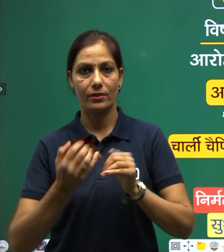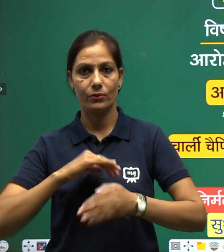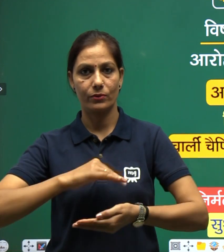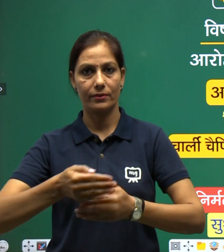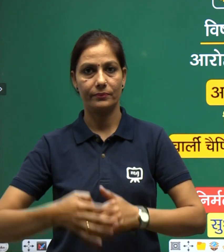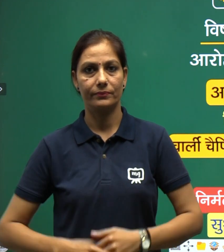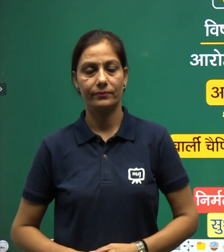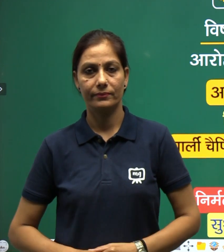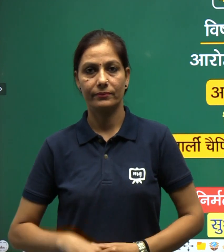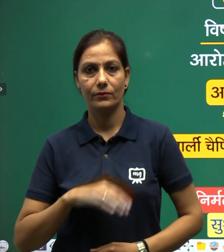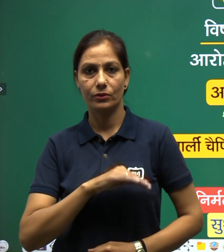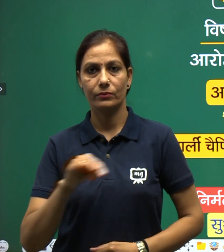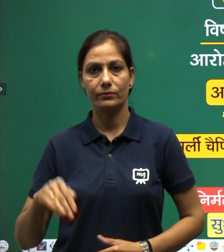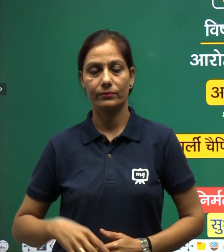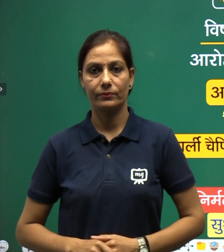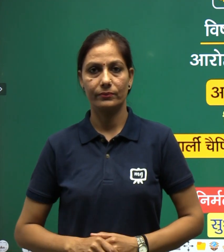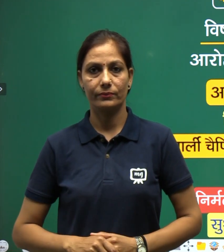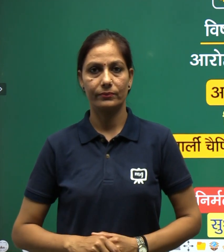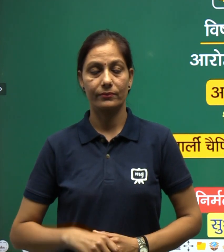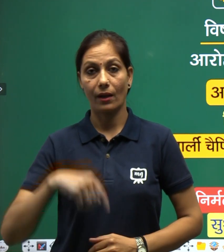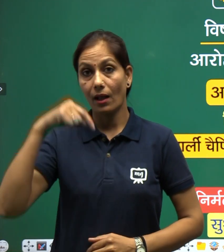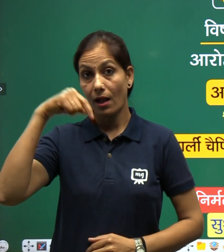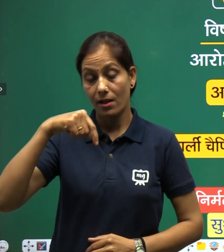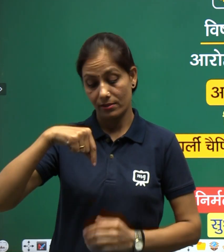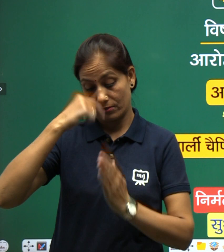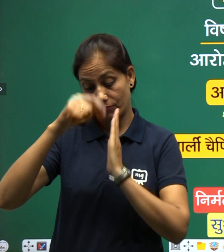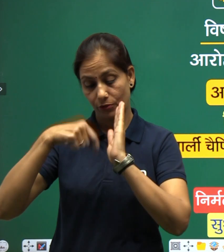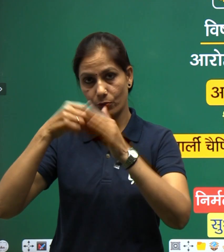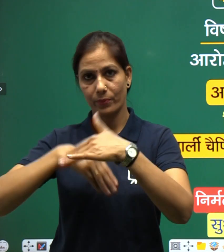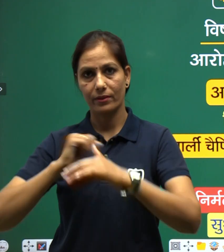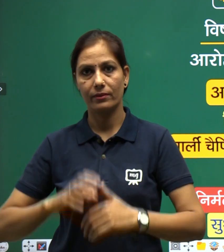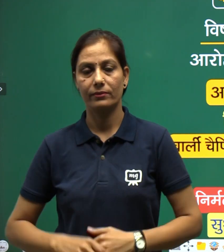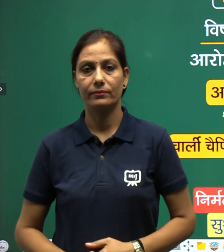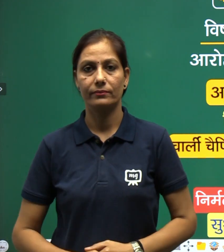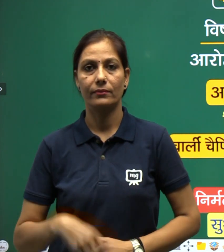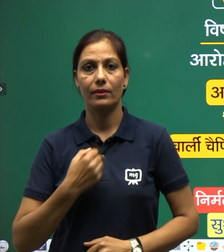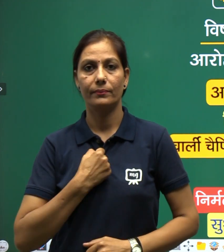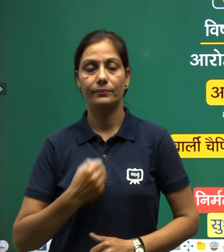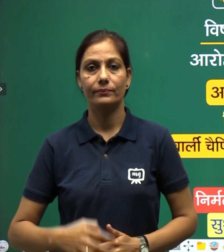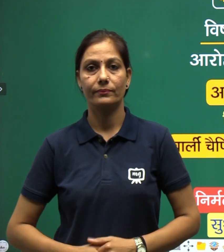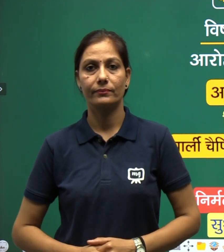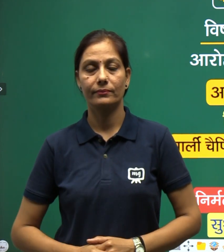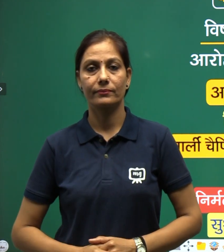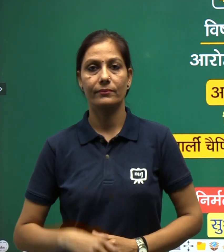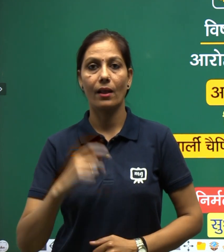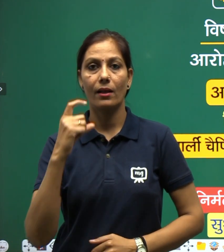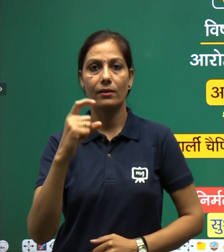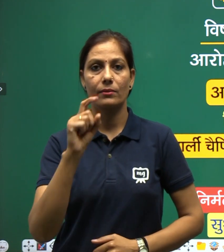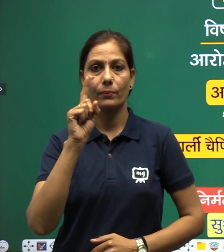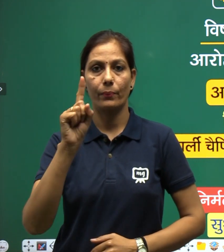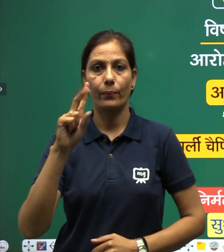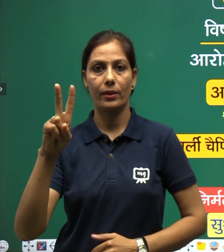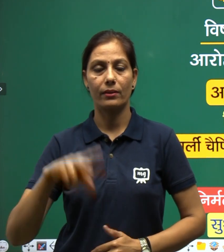चौधरी। बच्चों, आज के वीडियो में हम कक्षा 12